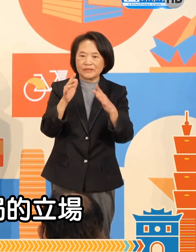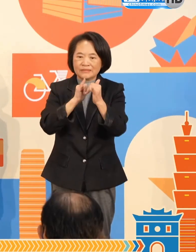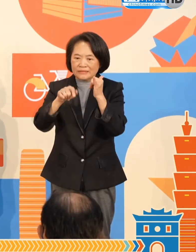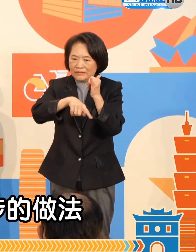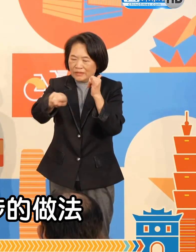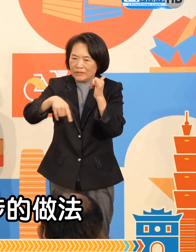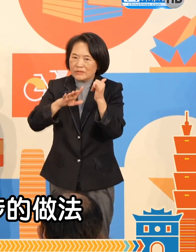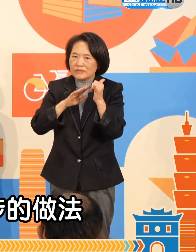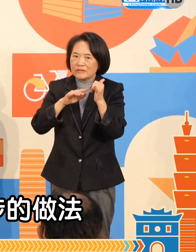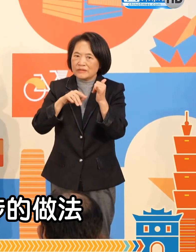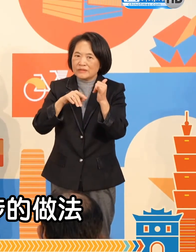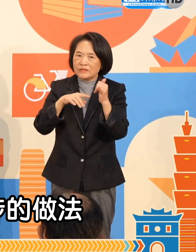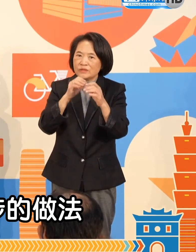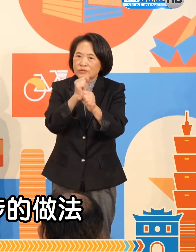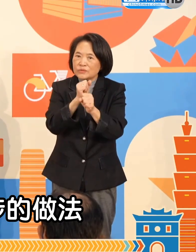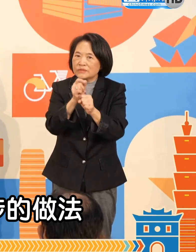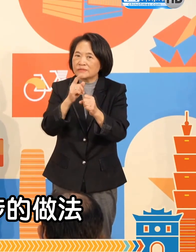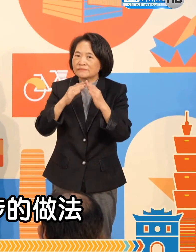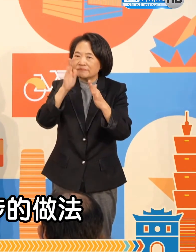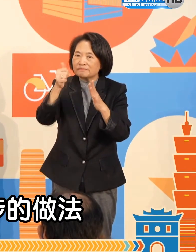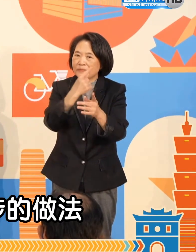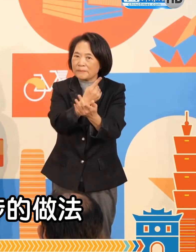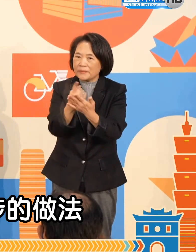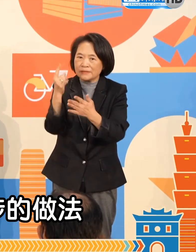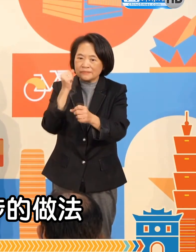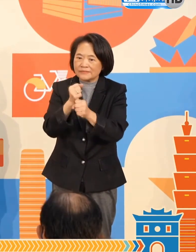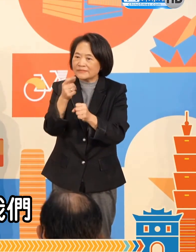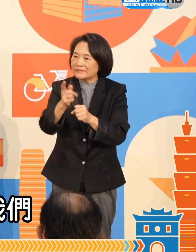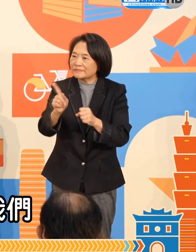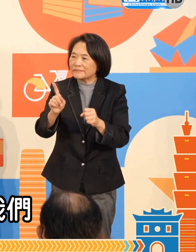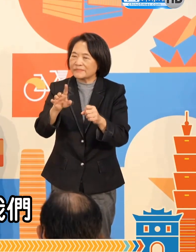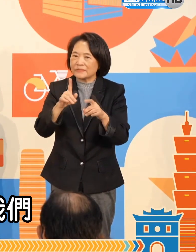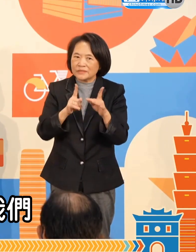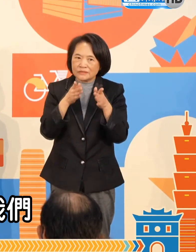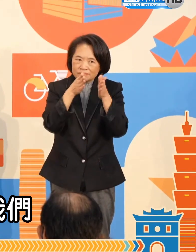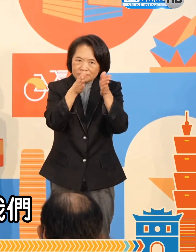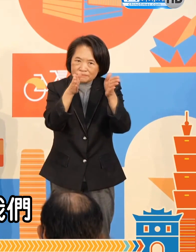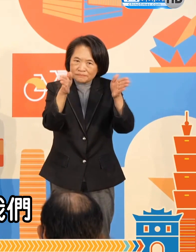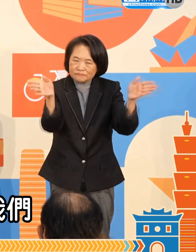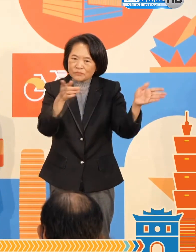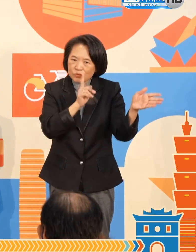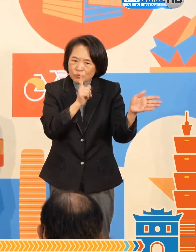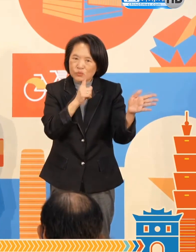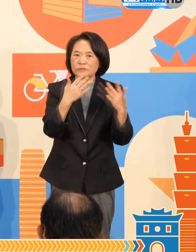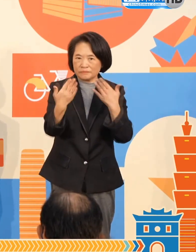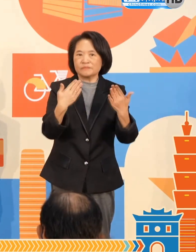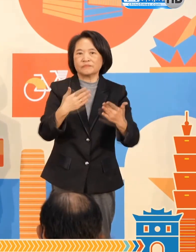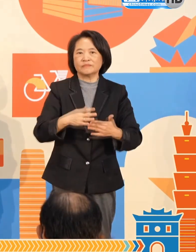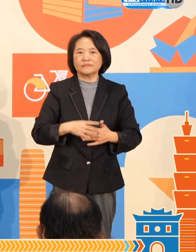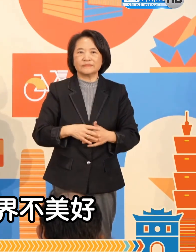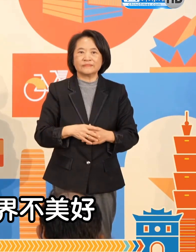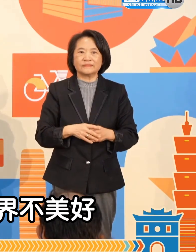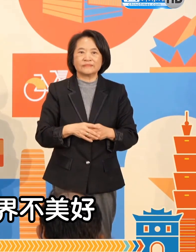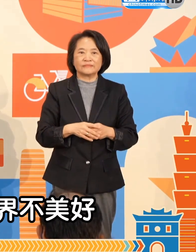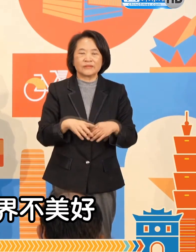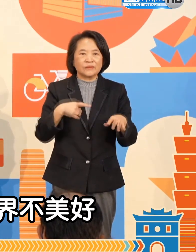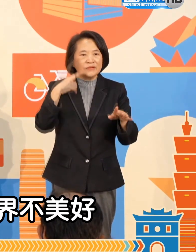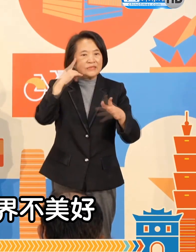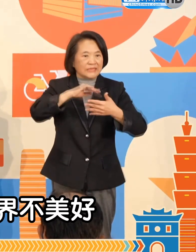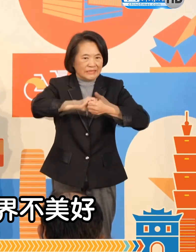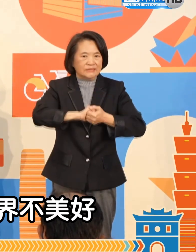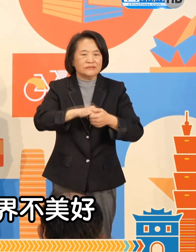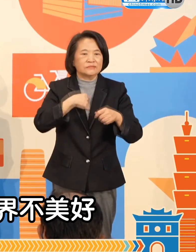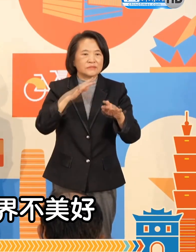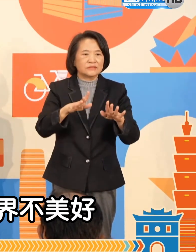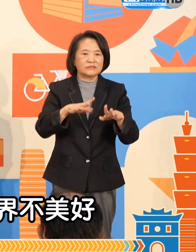场，其实市长每一步的做法他都交代我们，我们必须承